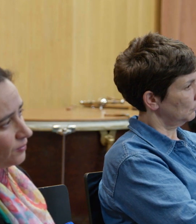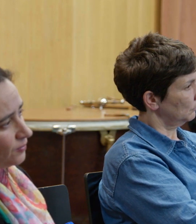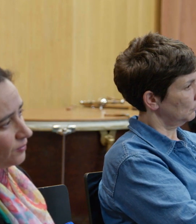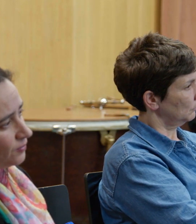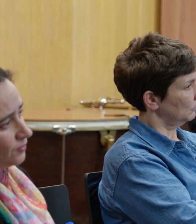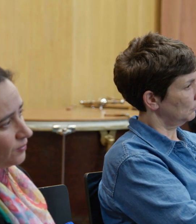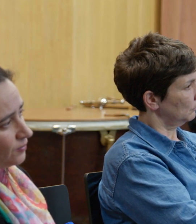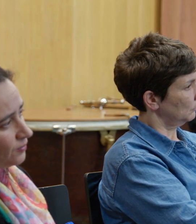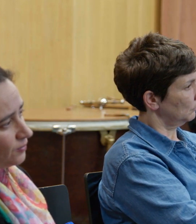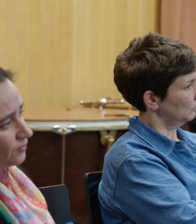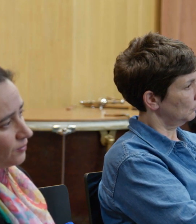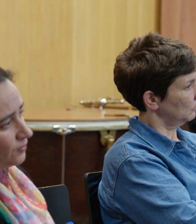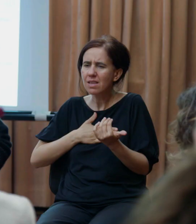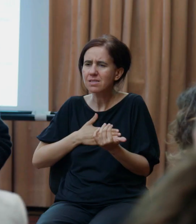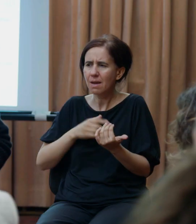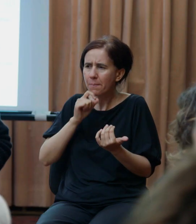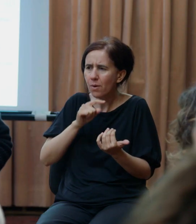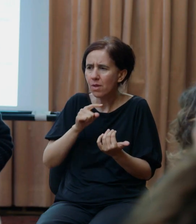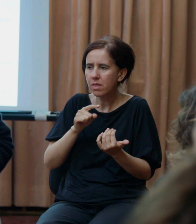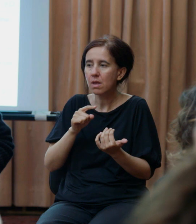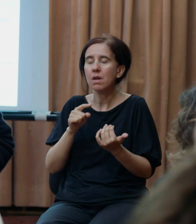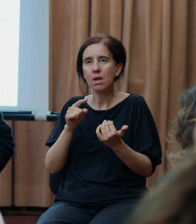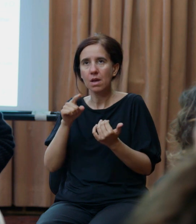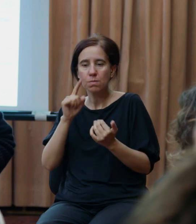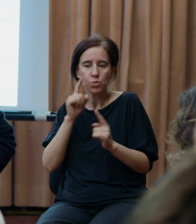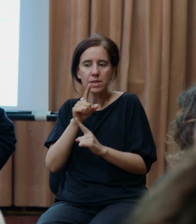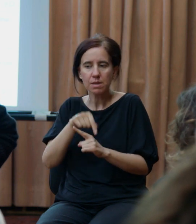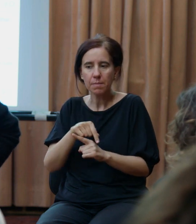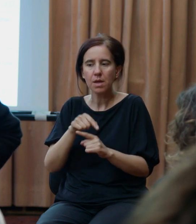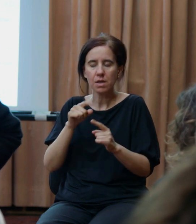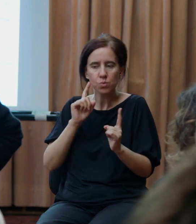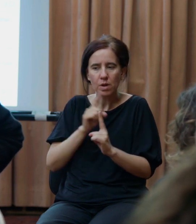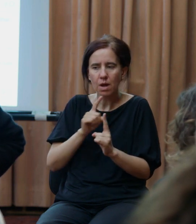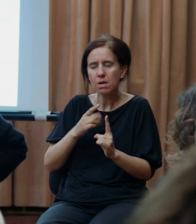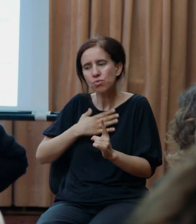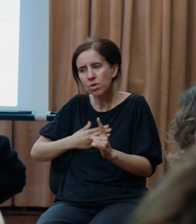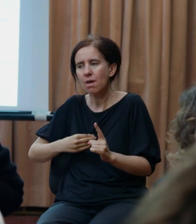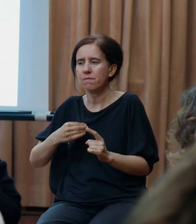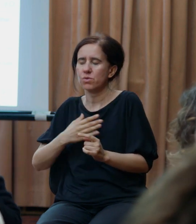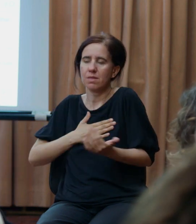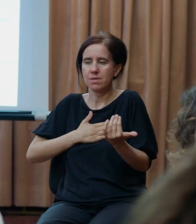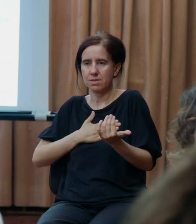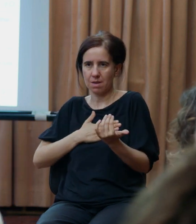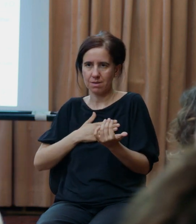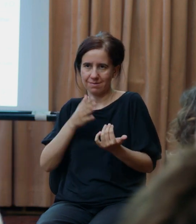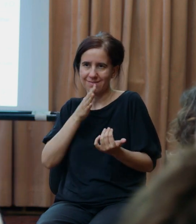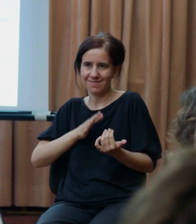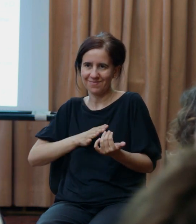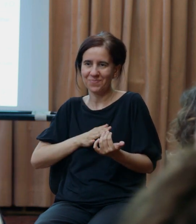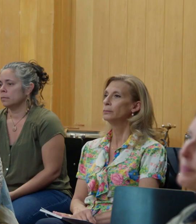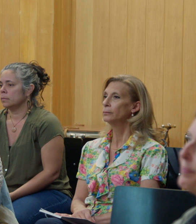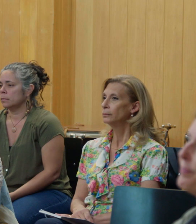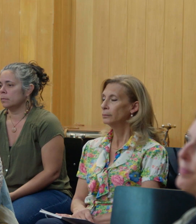isto com os instrumentos da orquestra. Além de fazer música e tocar, gostaríamos muito de dançar. E eles